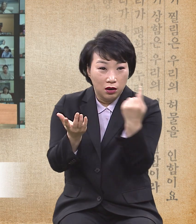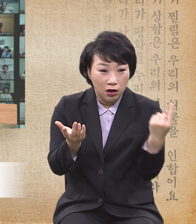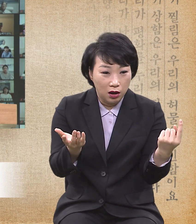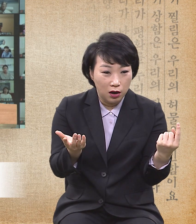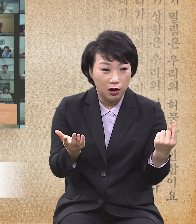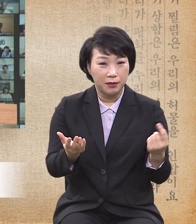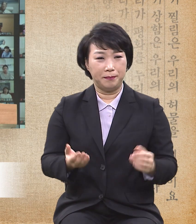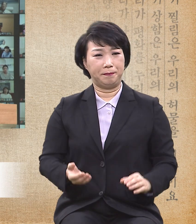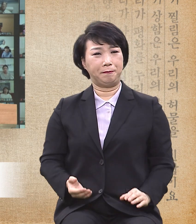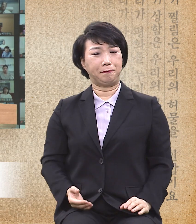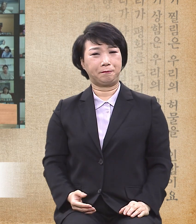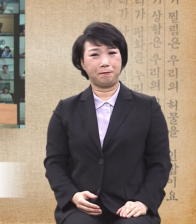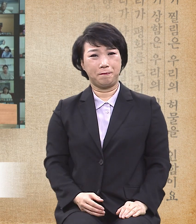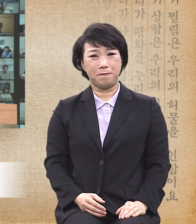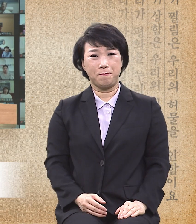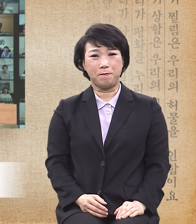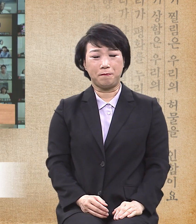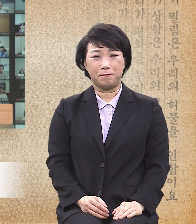떠났다.